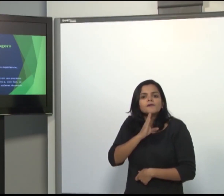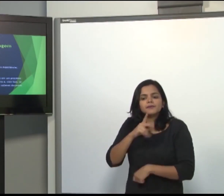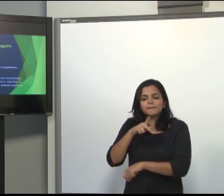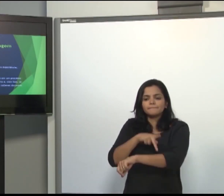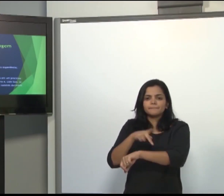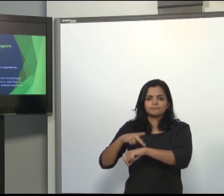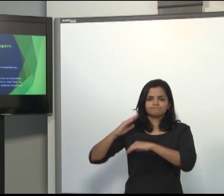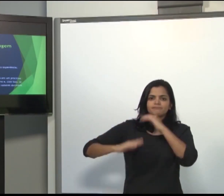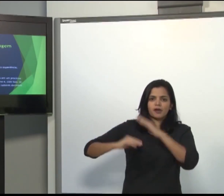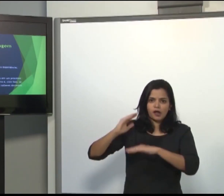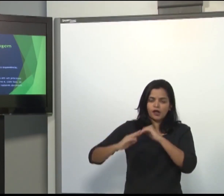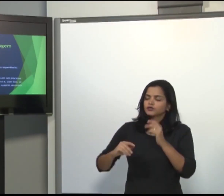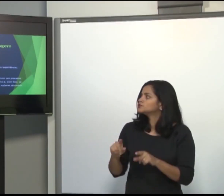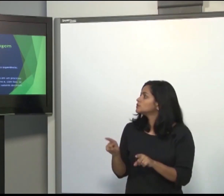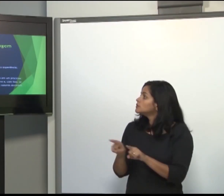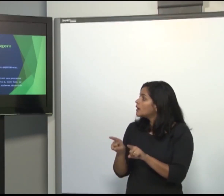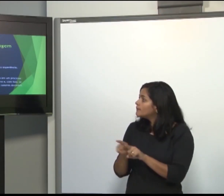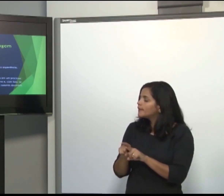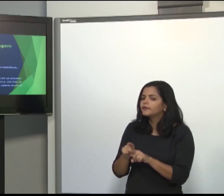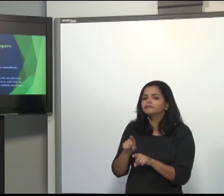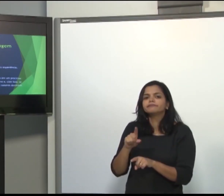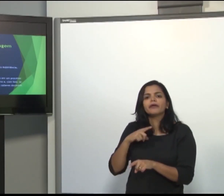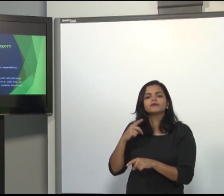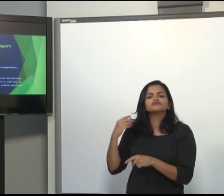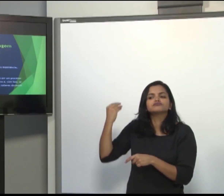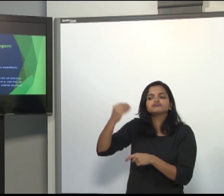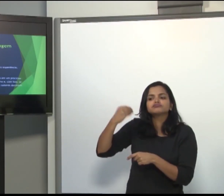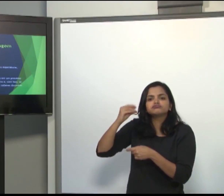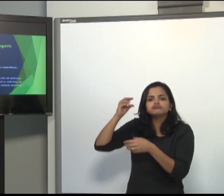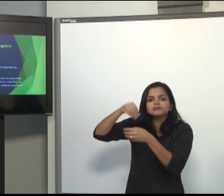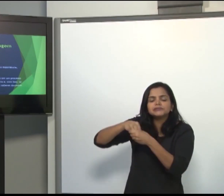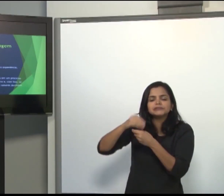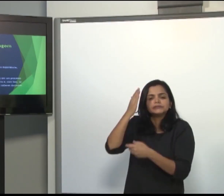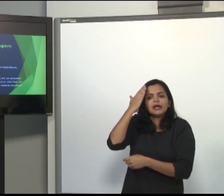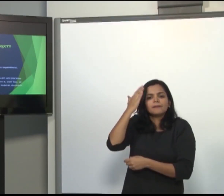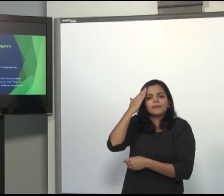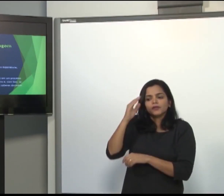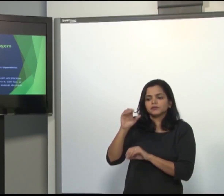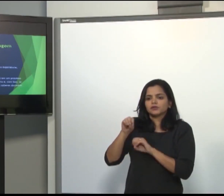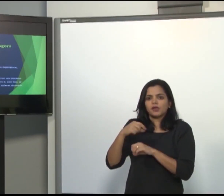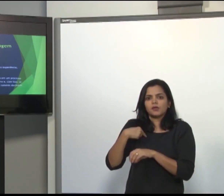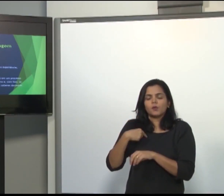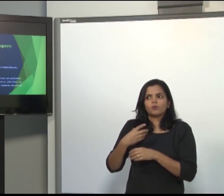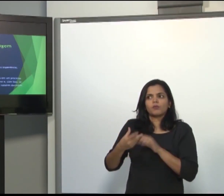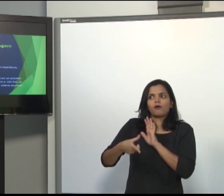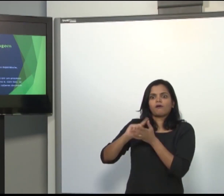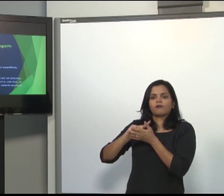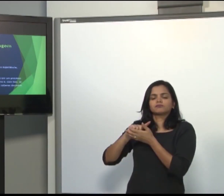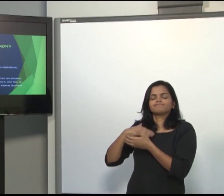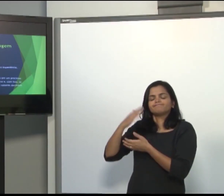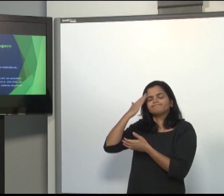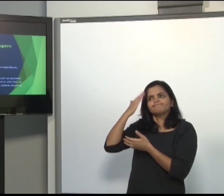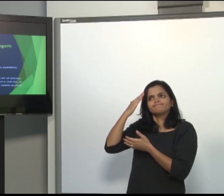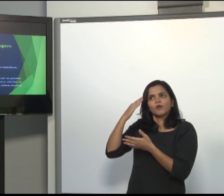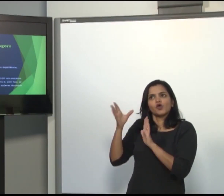Ele precisa conhecer práticas pedagógicas, ter experiências anteriores